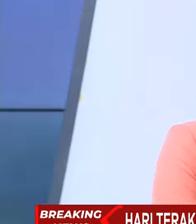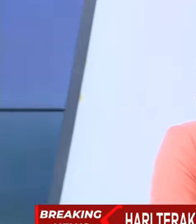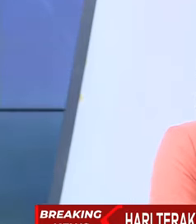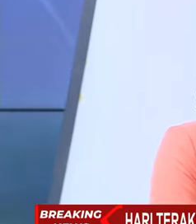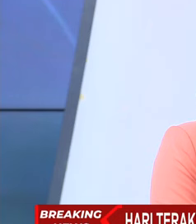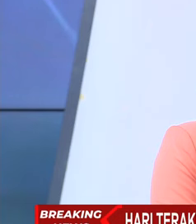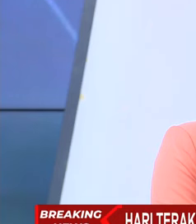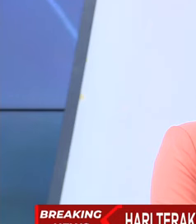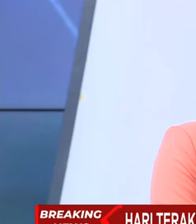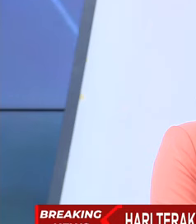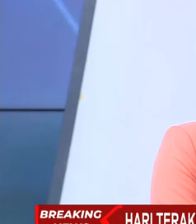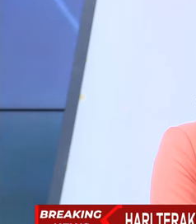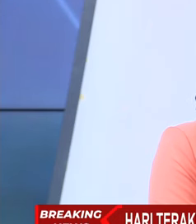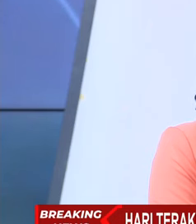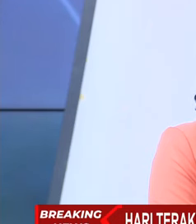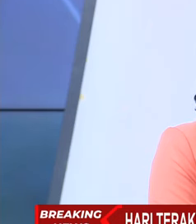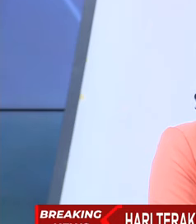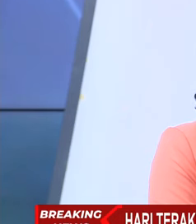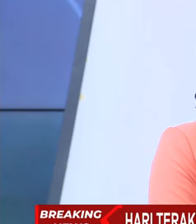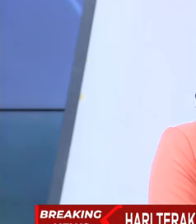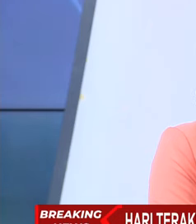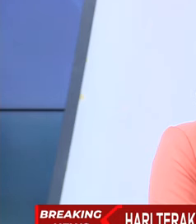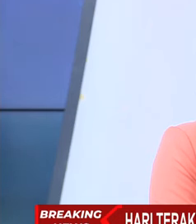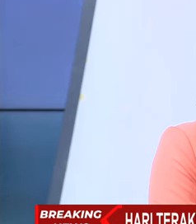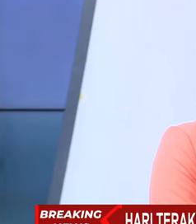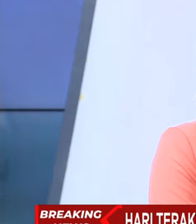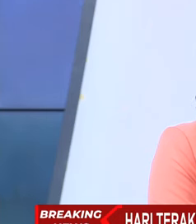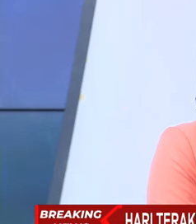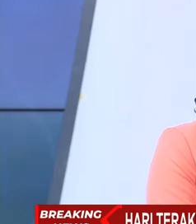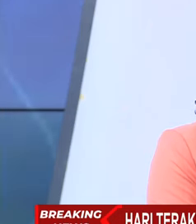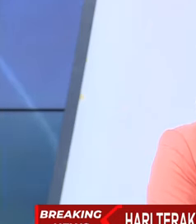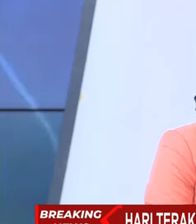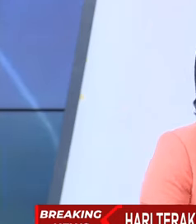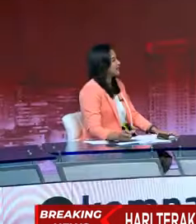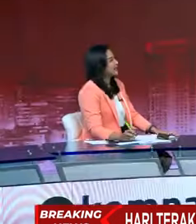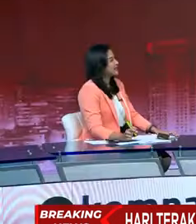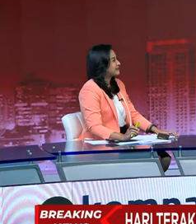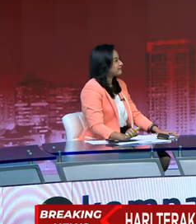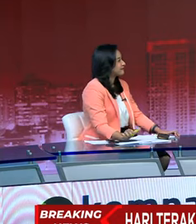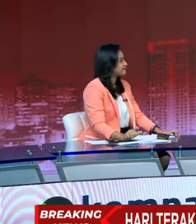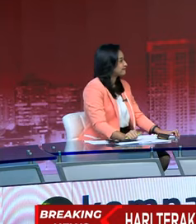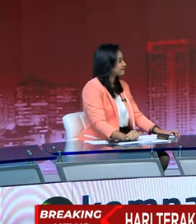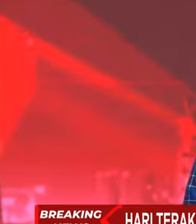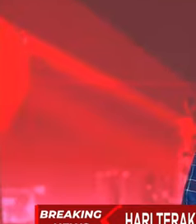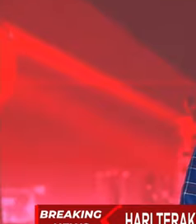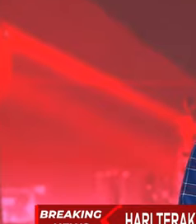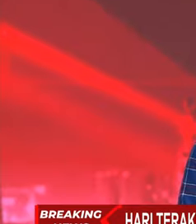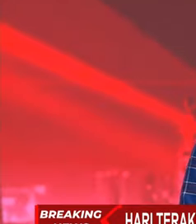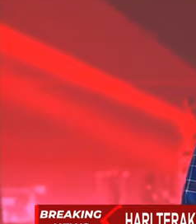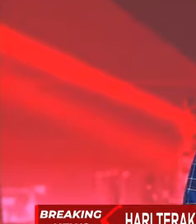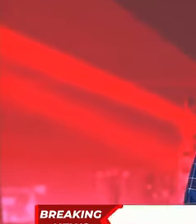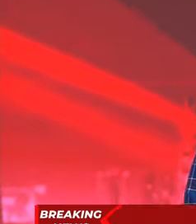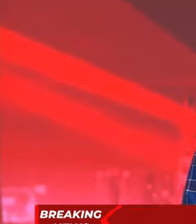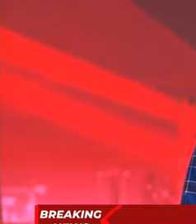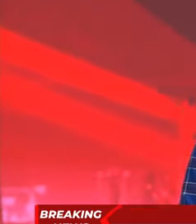dan kitaat juga Bali ini disebut-sebut kandangnya banteng juga apa yang bisa dicermati dari ini ya Saya kira kalau